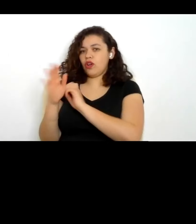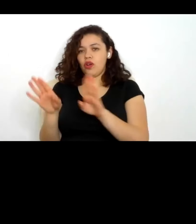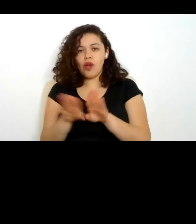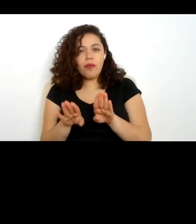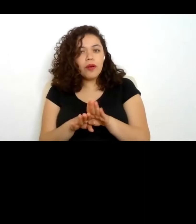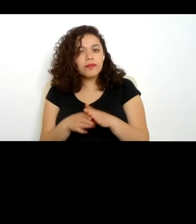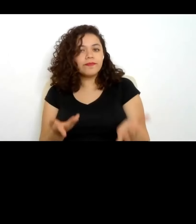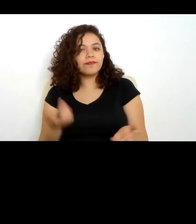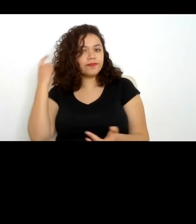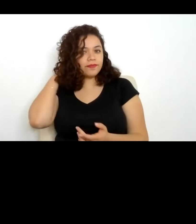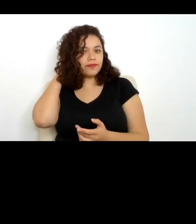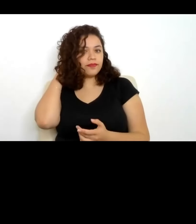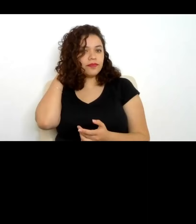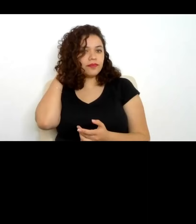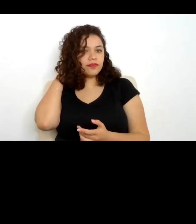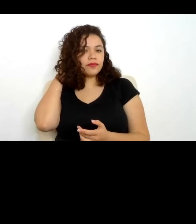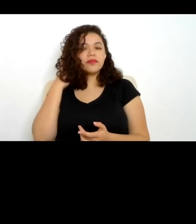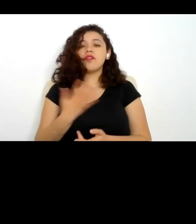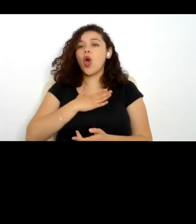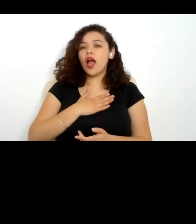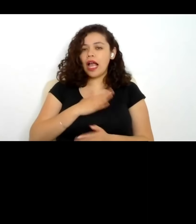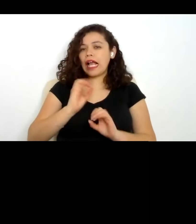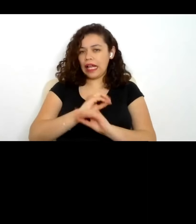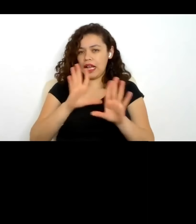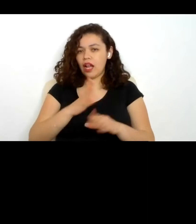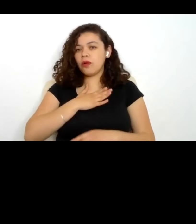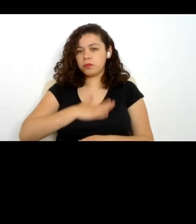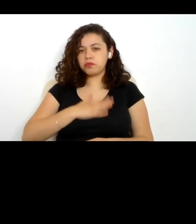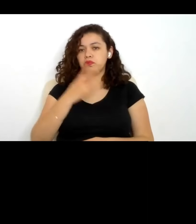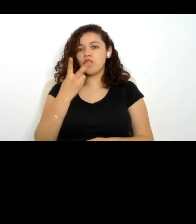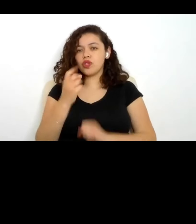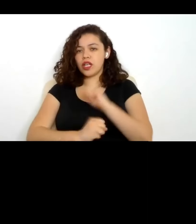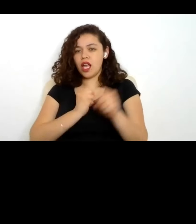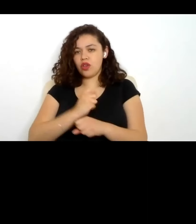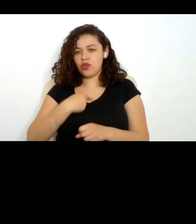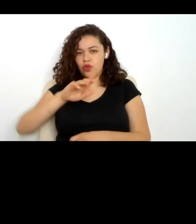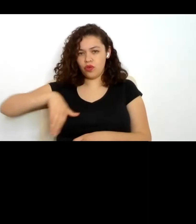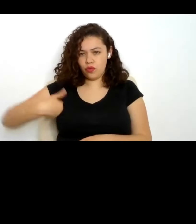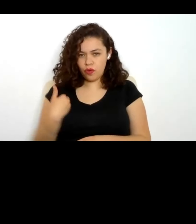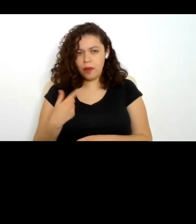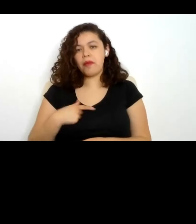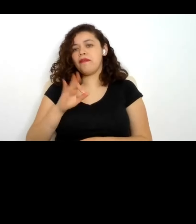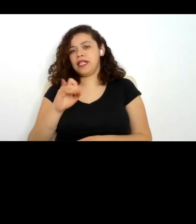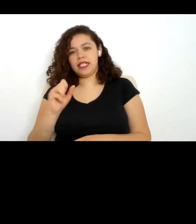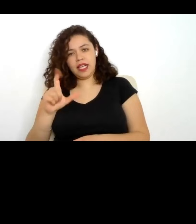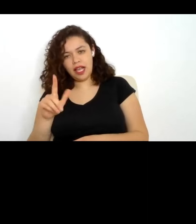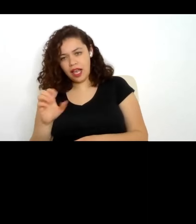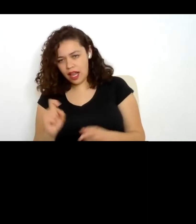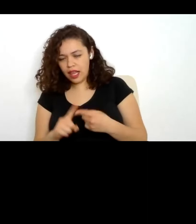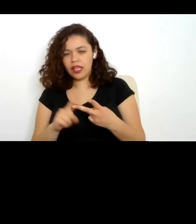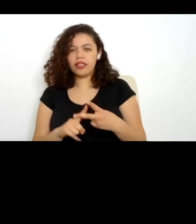se justifica que durante esos 2 años yo los mantenga. Ah, pero por temas fiscales y de revisiones